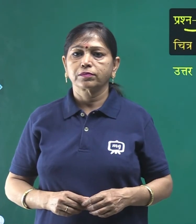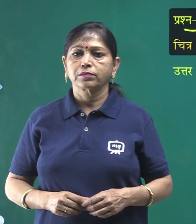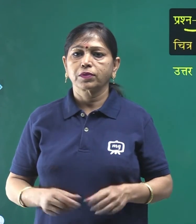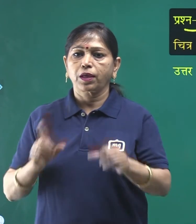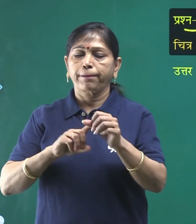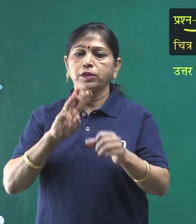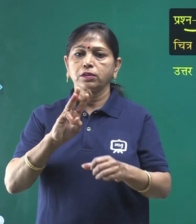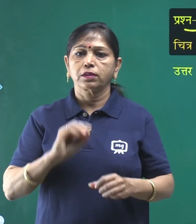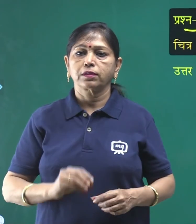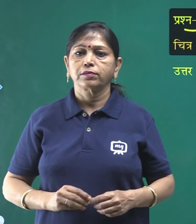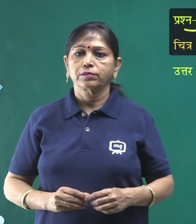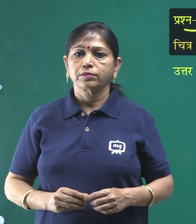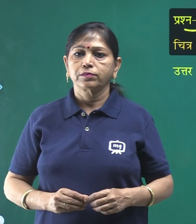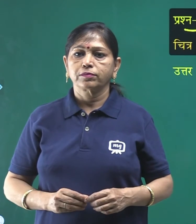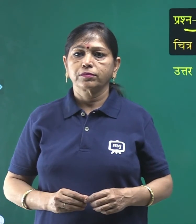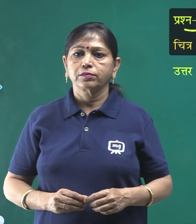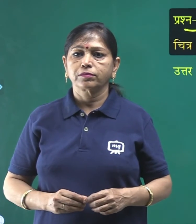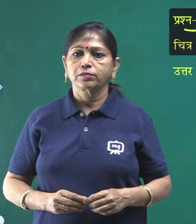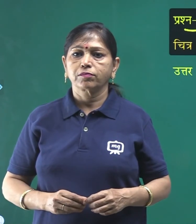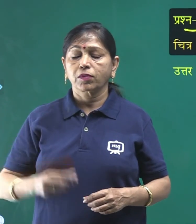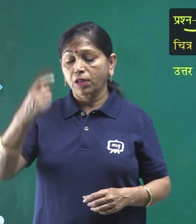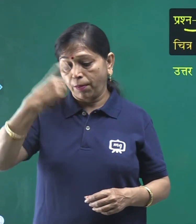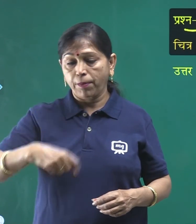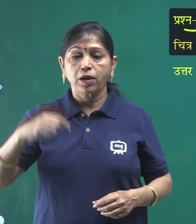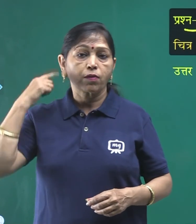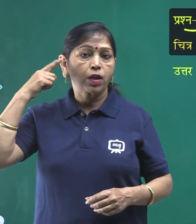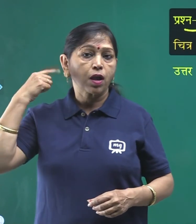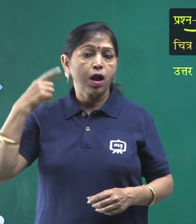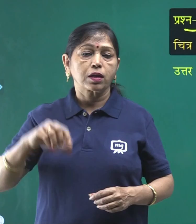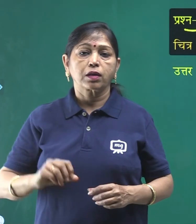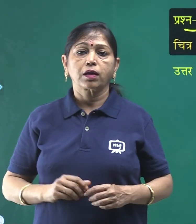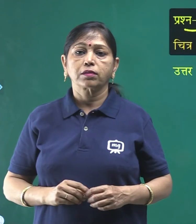प्रश्न 3, मानव के कान का